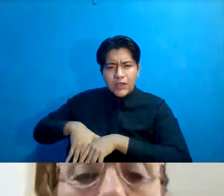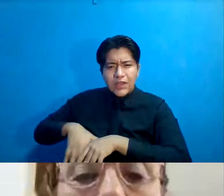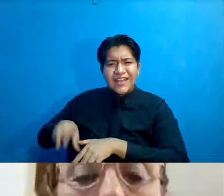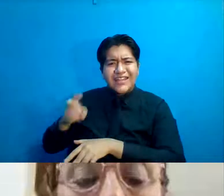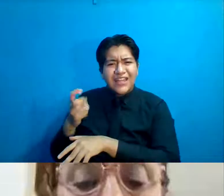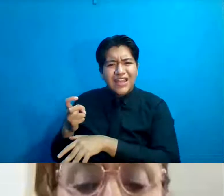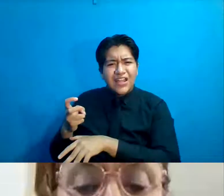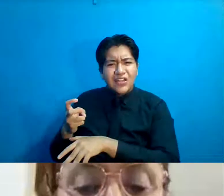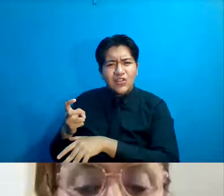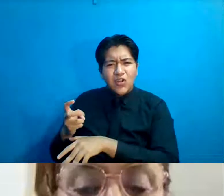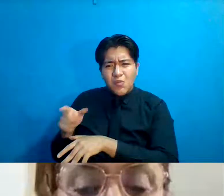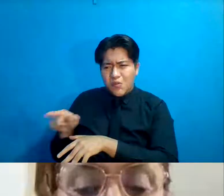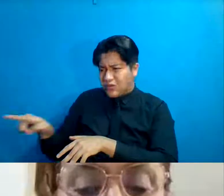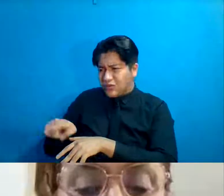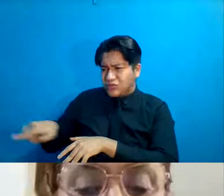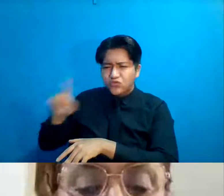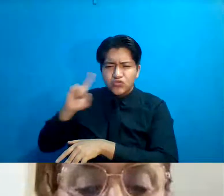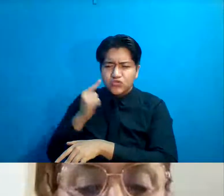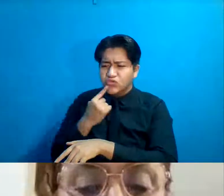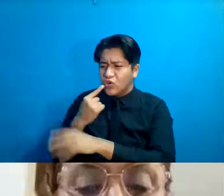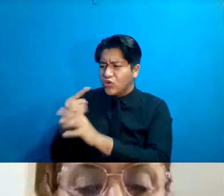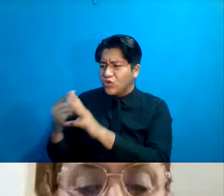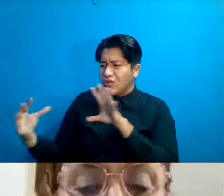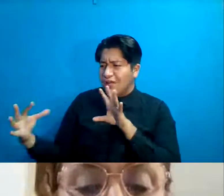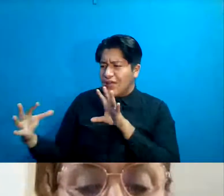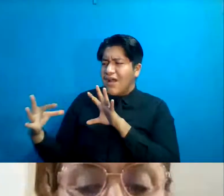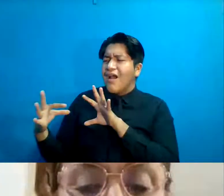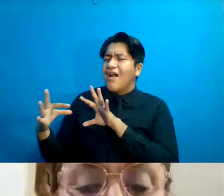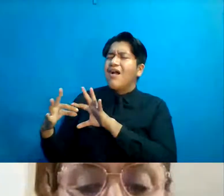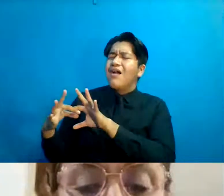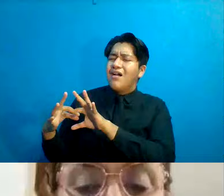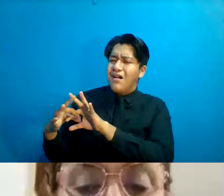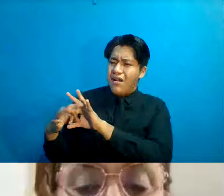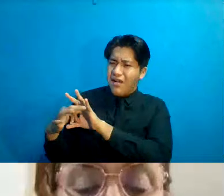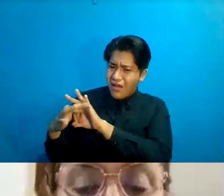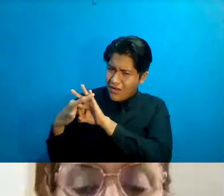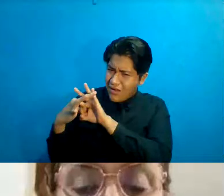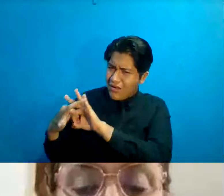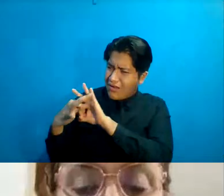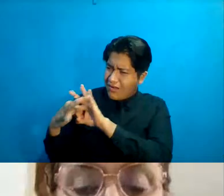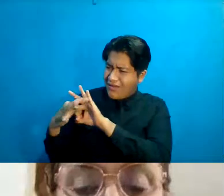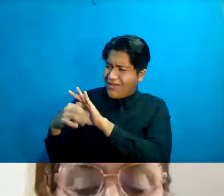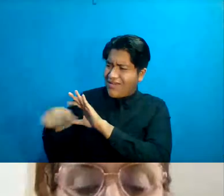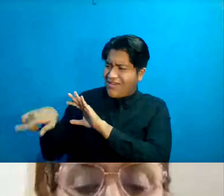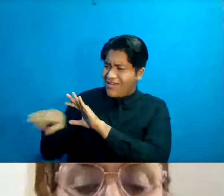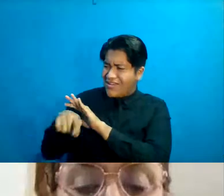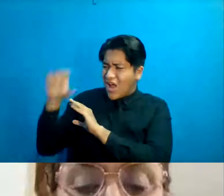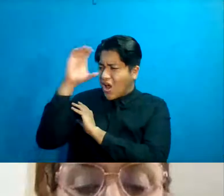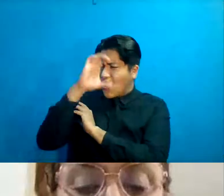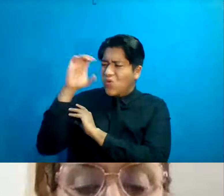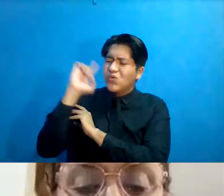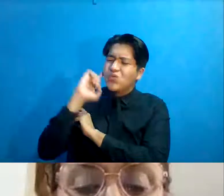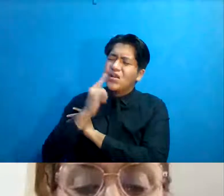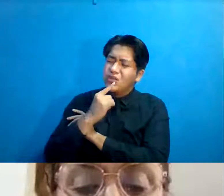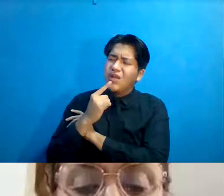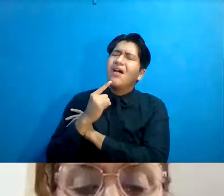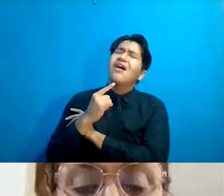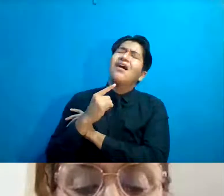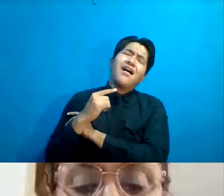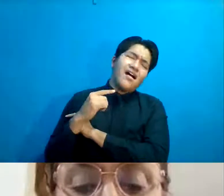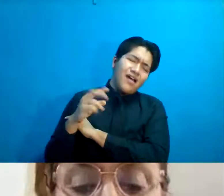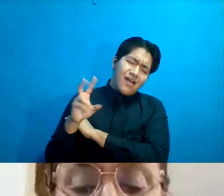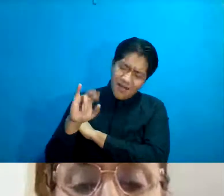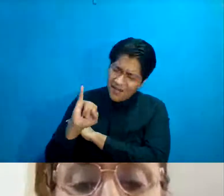del mismo sentir sordo, de entender y conceptualizar muy bien la cultura del mismo,